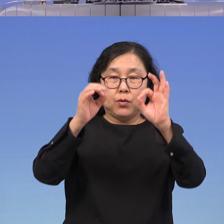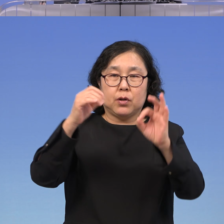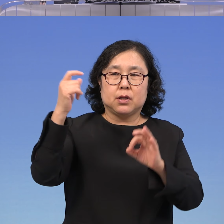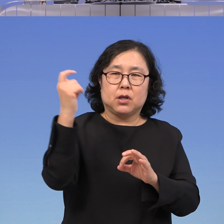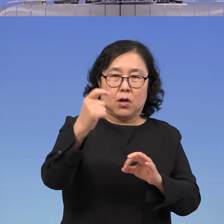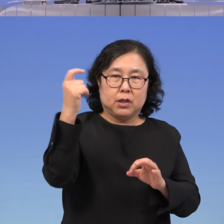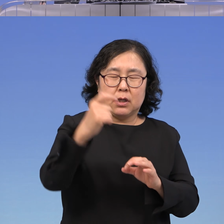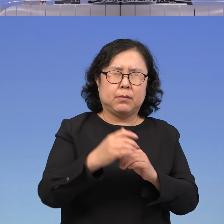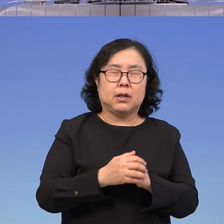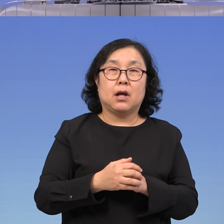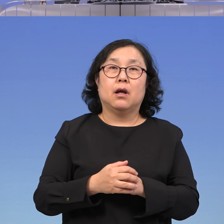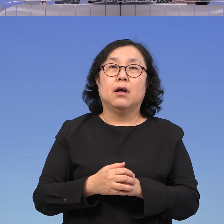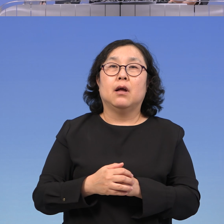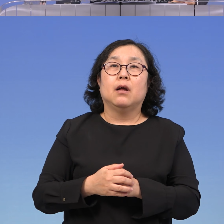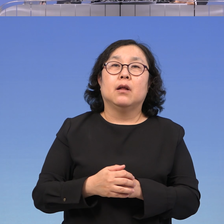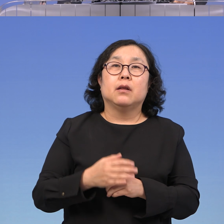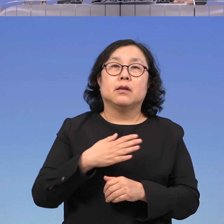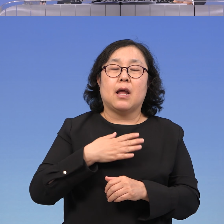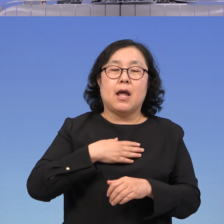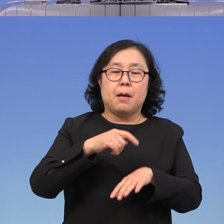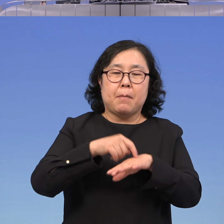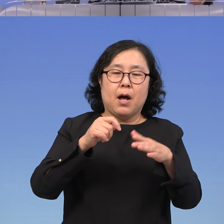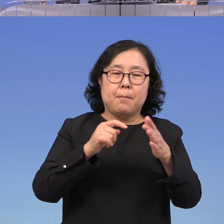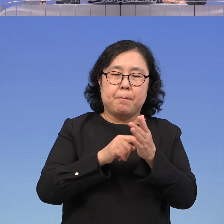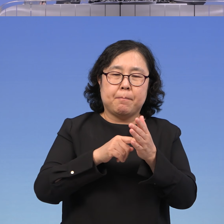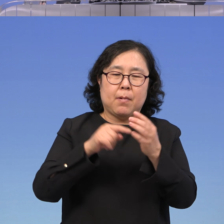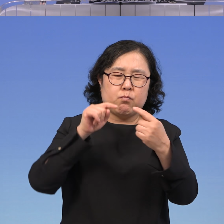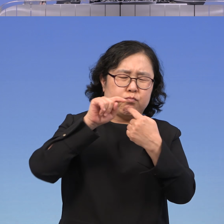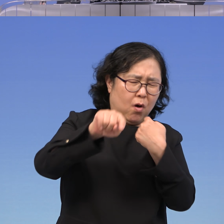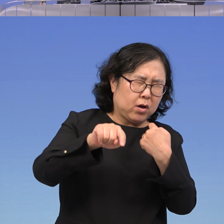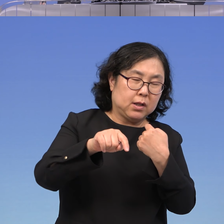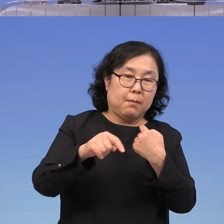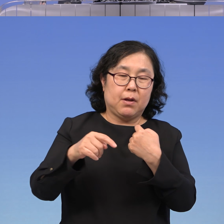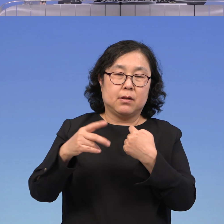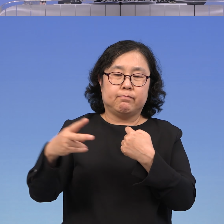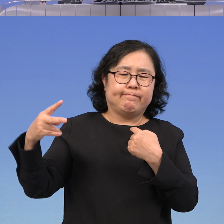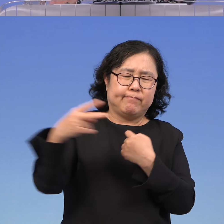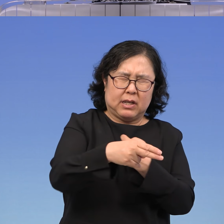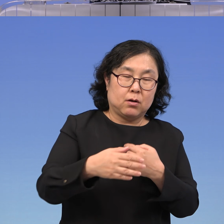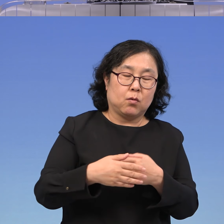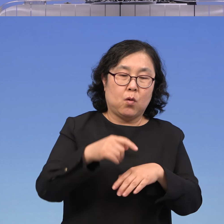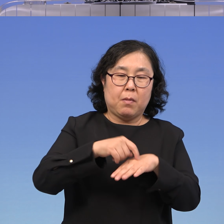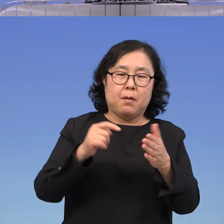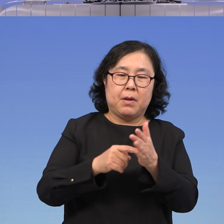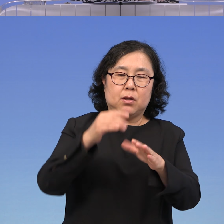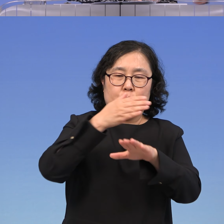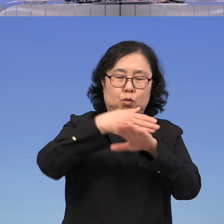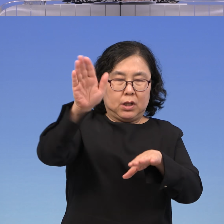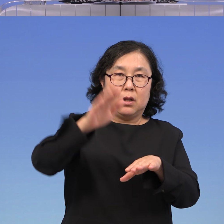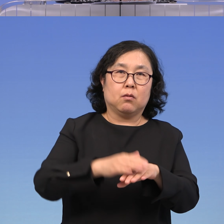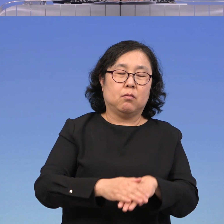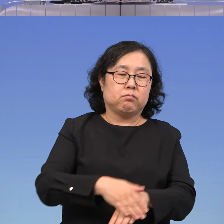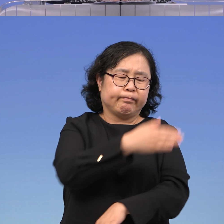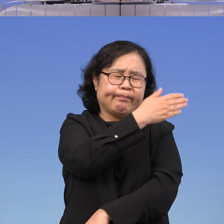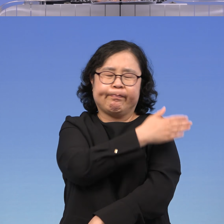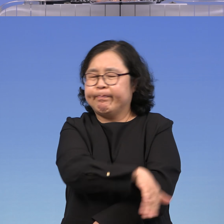되면 짤라 버리고 정지해 버리고 비난해 버리고 마음에서 내 쳐버리고